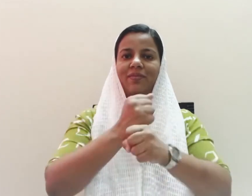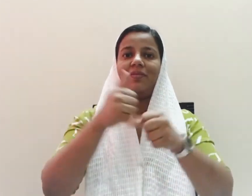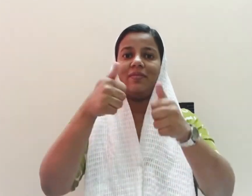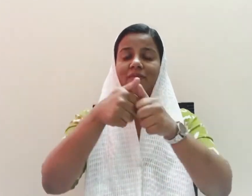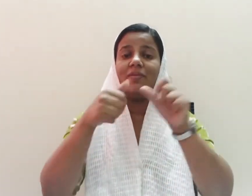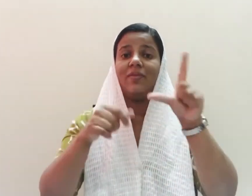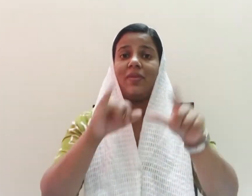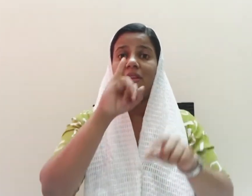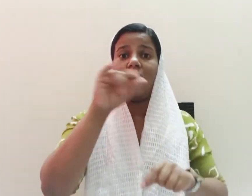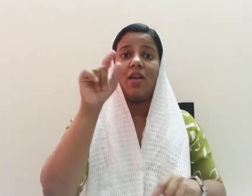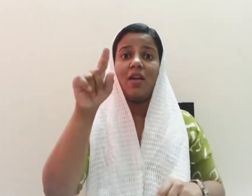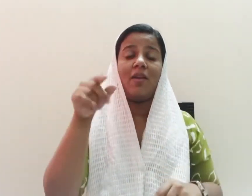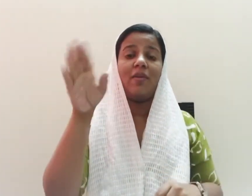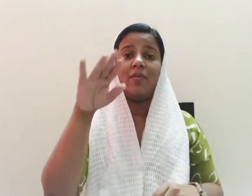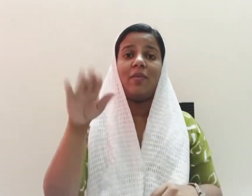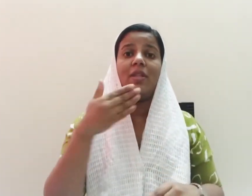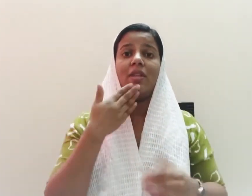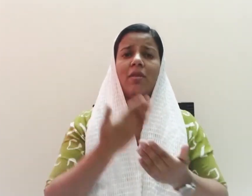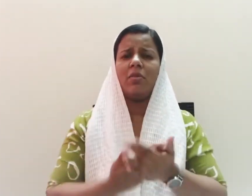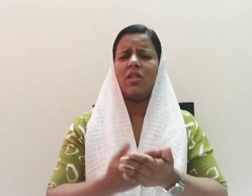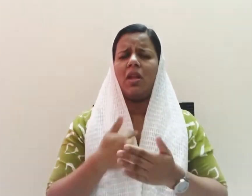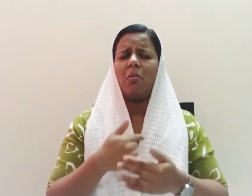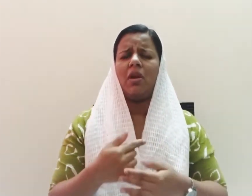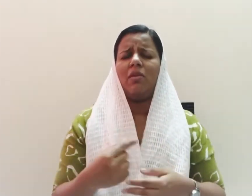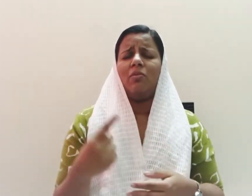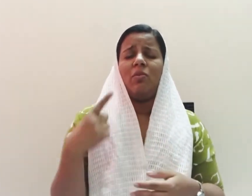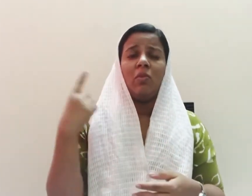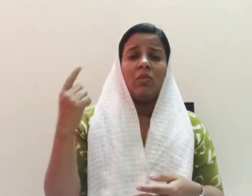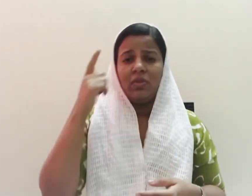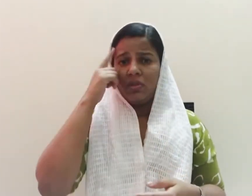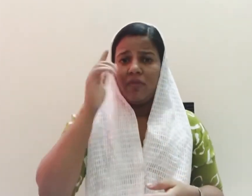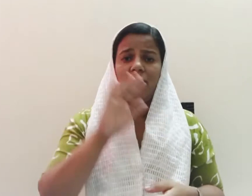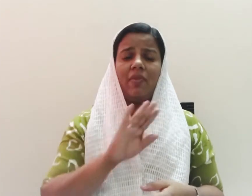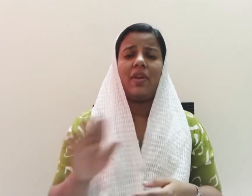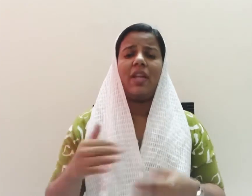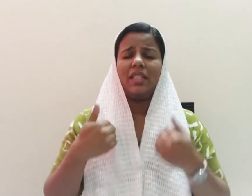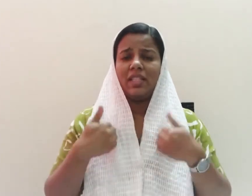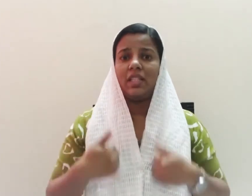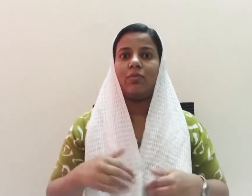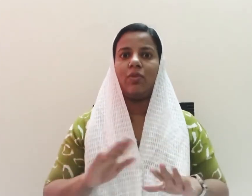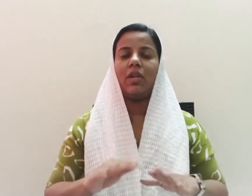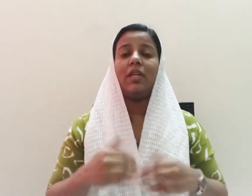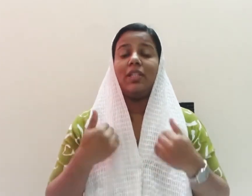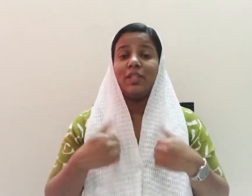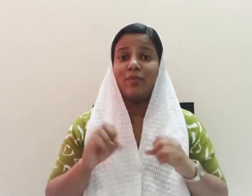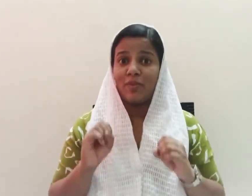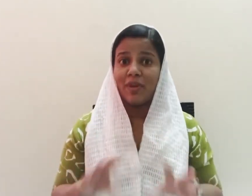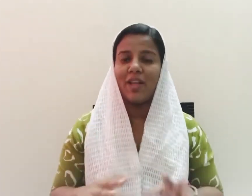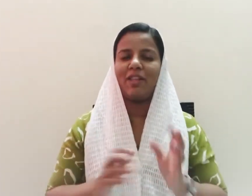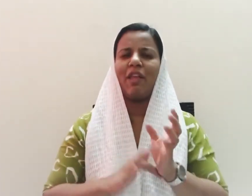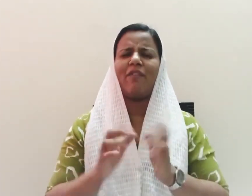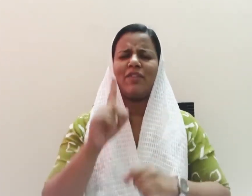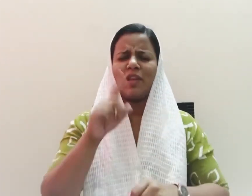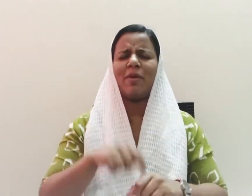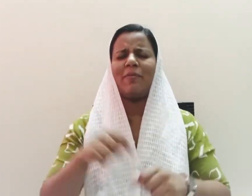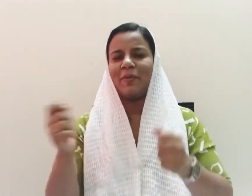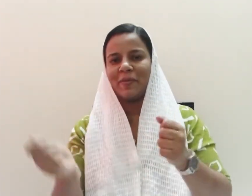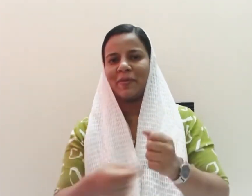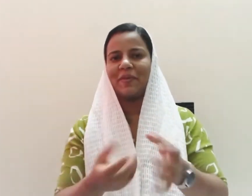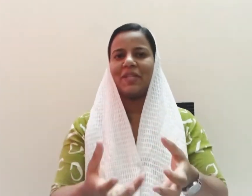ഗലാത്യലേഖനം 6:9 പറയുന്നു, നന്മ ചെയ്യുകയിൽ നാം മടുത്തു പോകരുത്, തളർന്നു പോകാഞ്ഞാൽ തക്ക സമയത്ത് നാം കൊയ്യും. അപ്പം